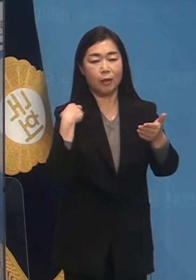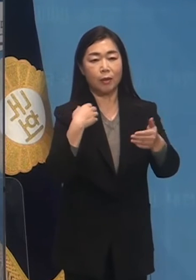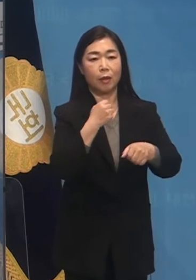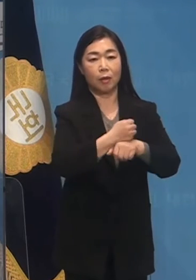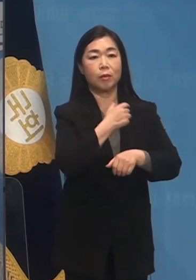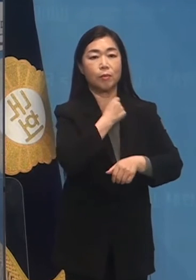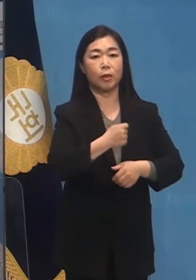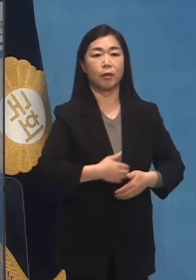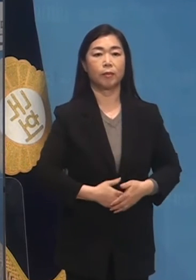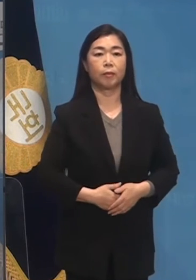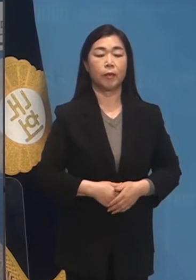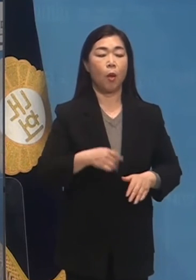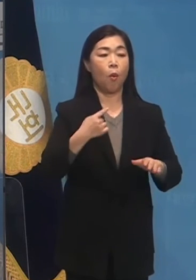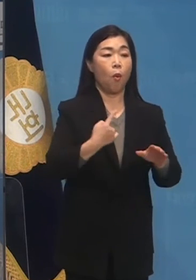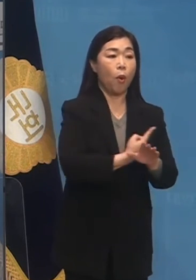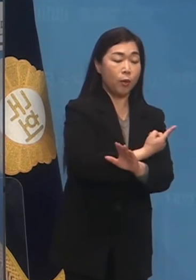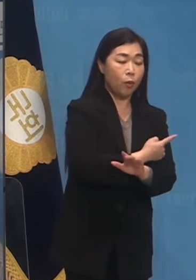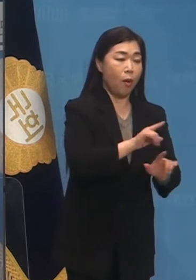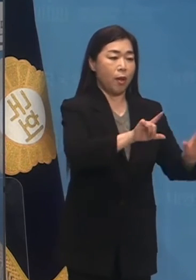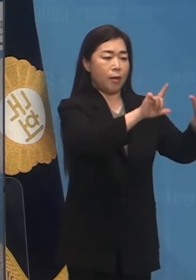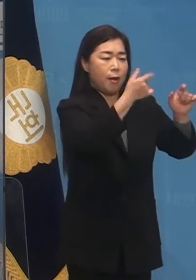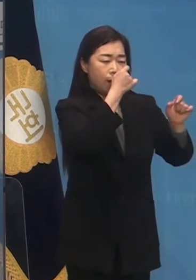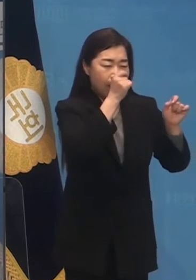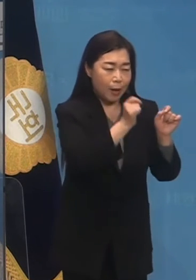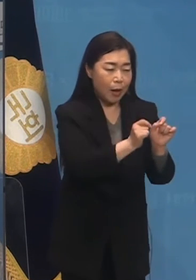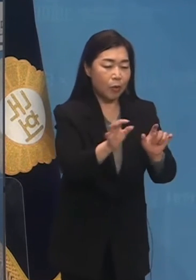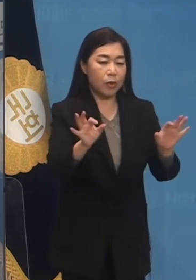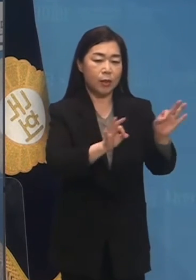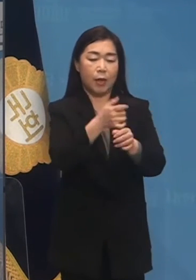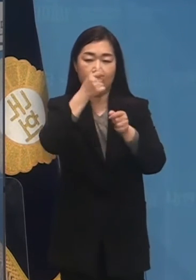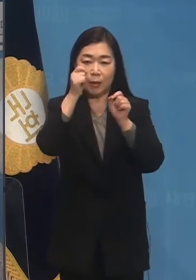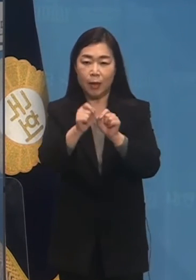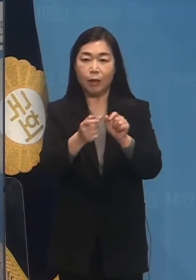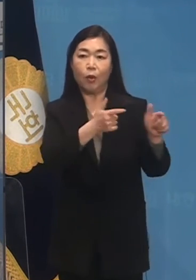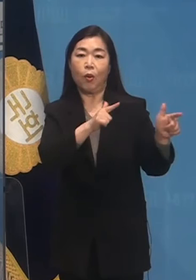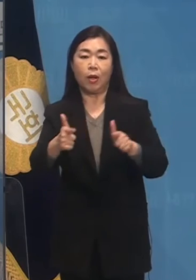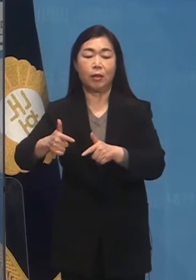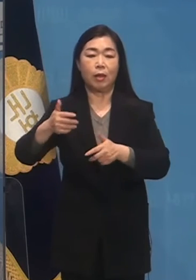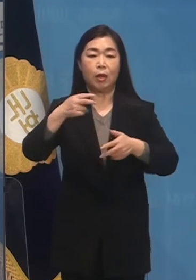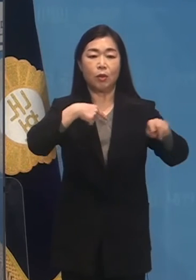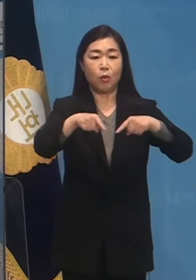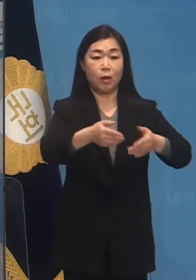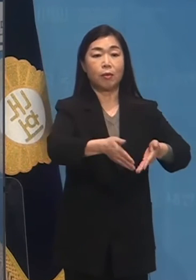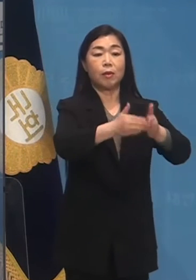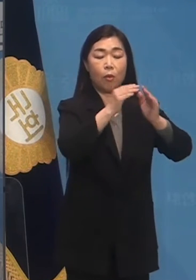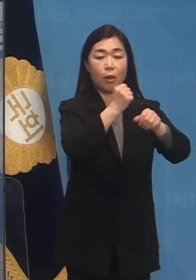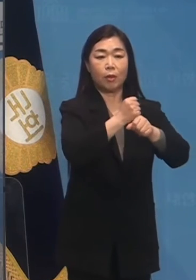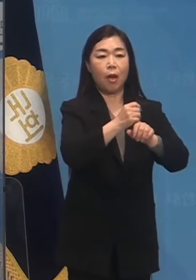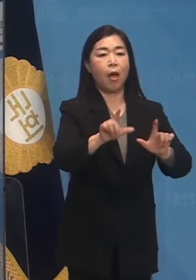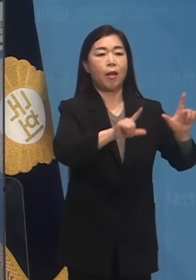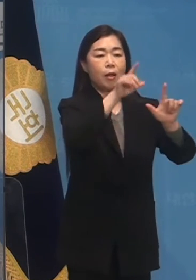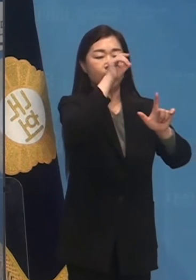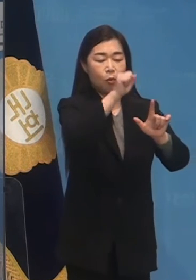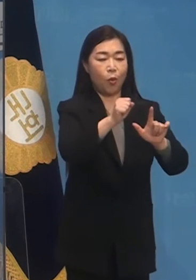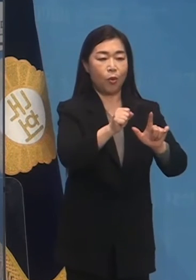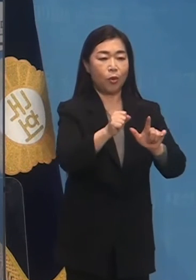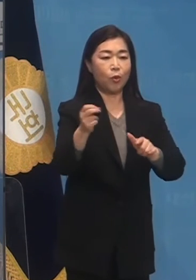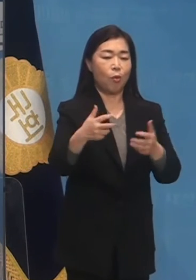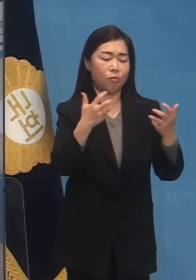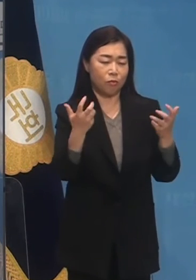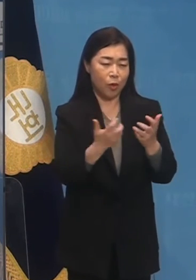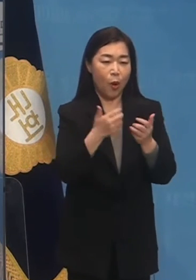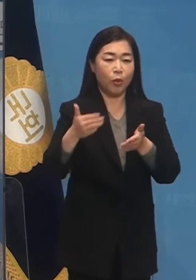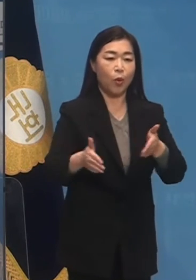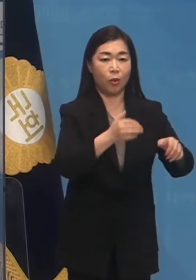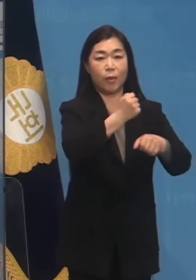해나가겠습니다. 이 밖에도 생활 밀착 등 시장 친화적인 우수한 정책들을 제시하여 살기 좋은 경기도, 풍요로운 경기도를